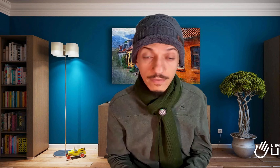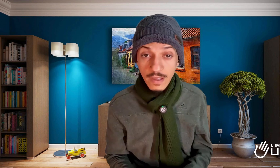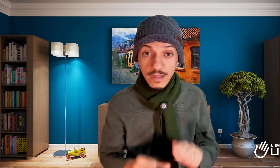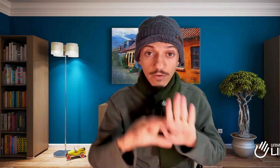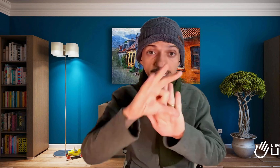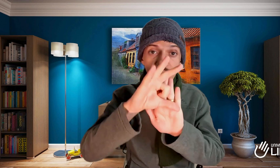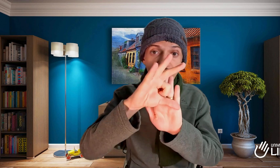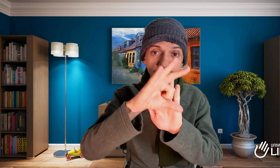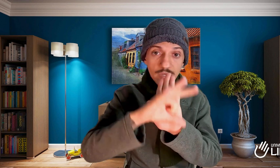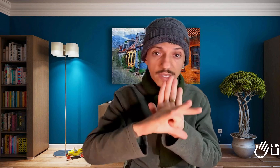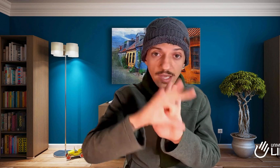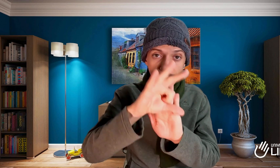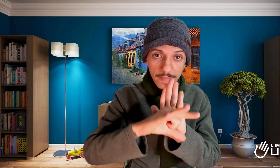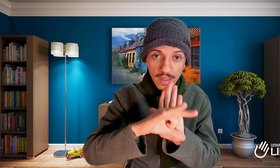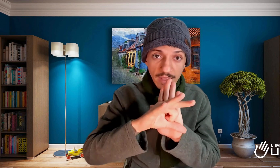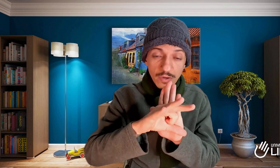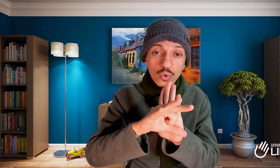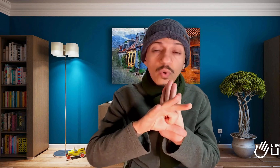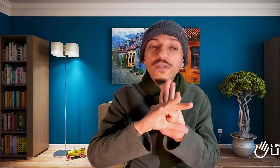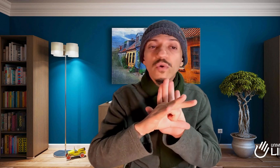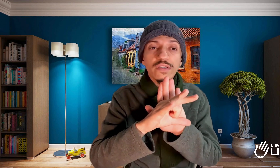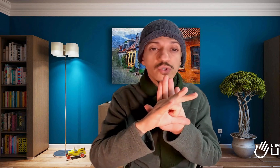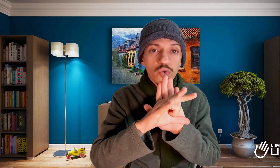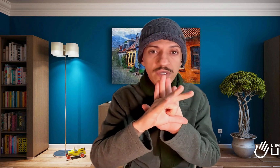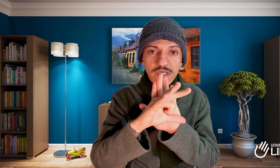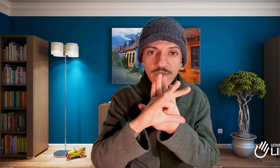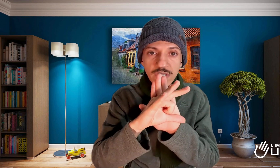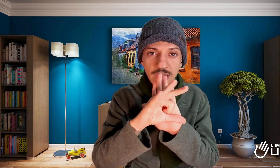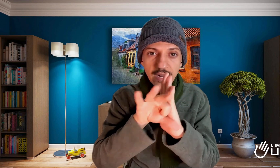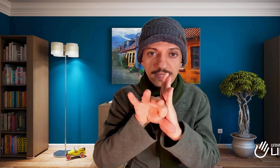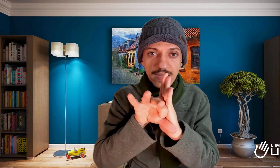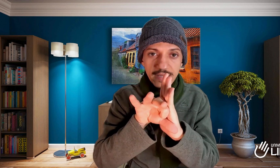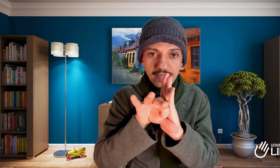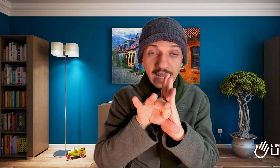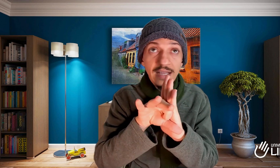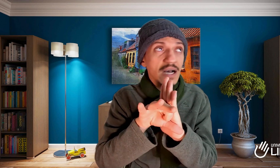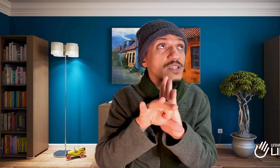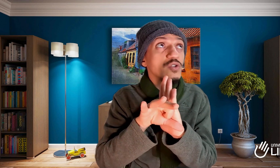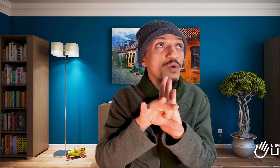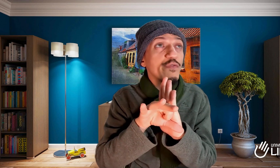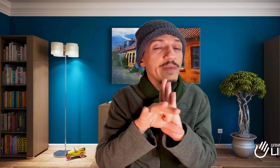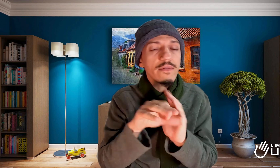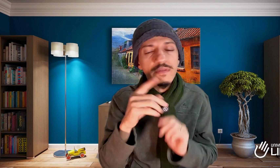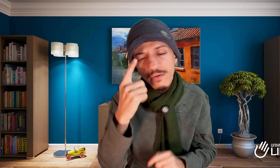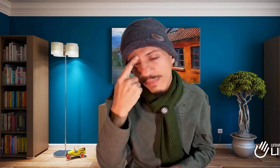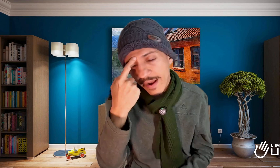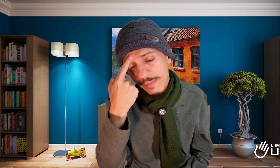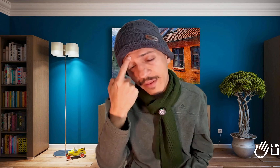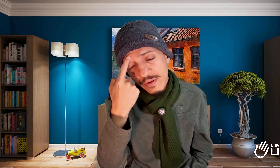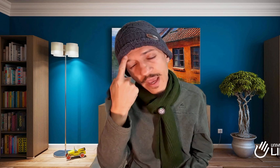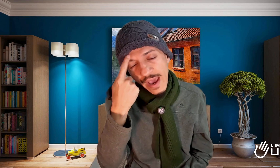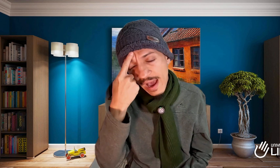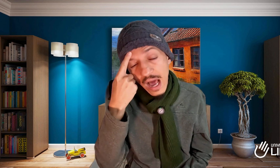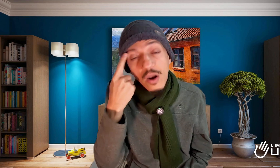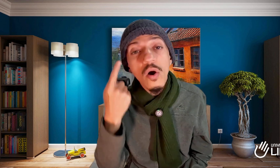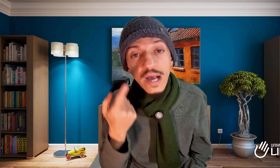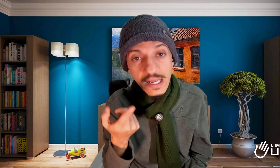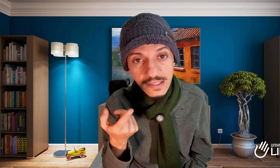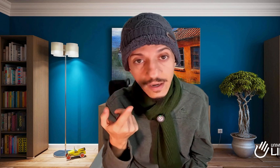Então, nesse caso aqui, são duas coisas juntas que vão ser analisadas. Aliás, antes do movimento, tem um parâmetro que é a locação, ou